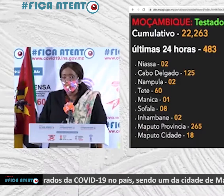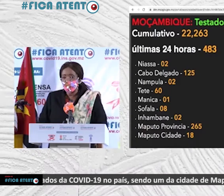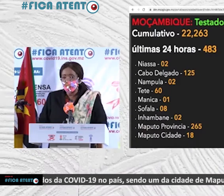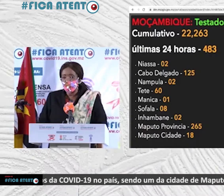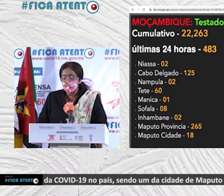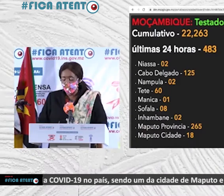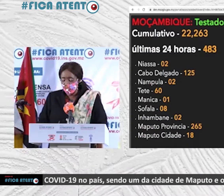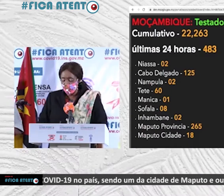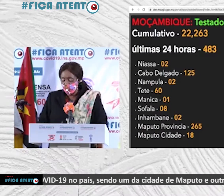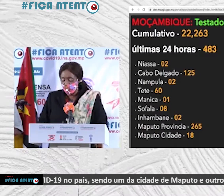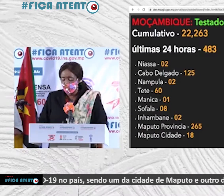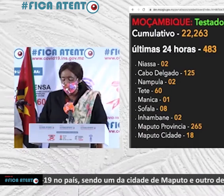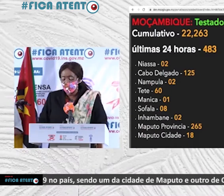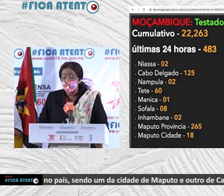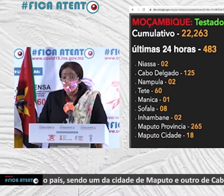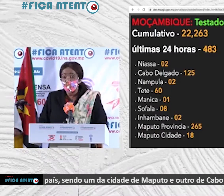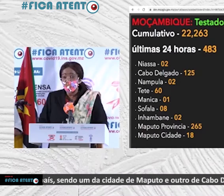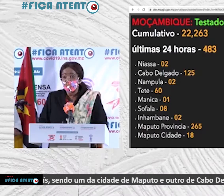de